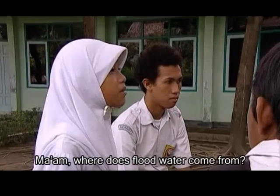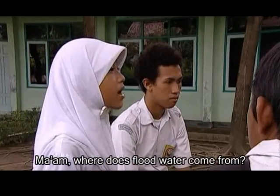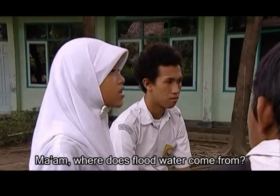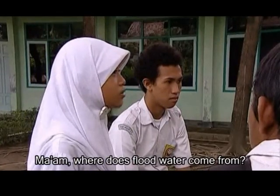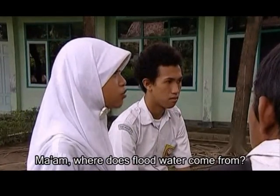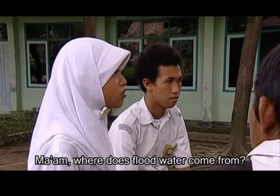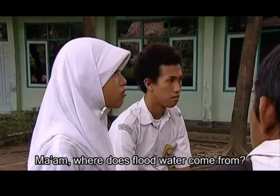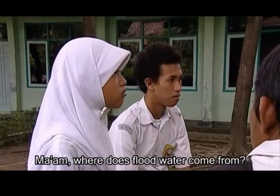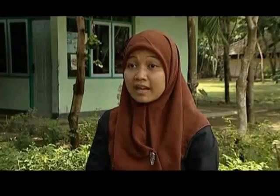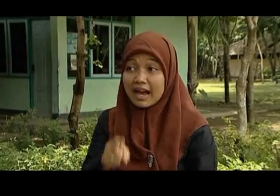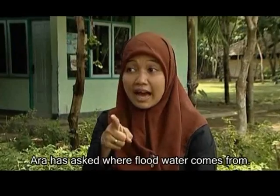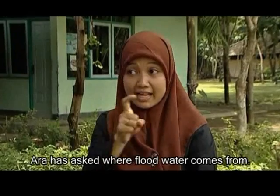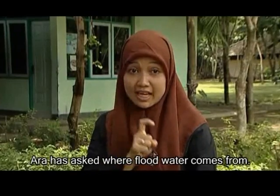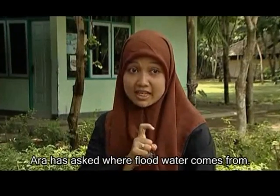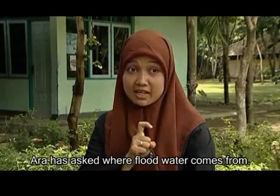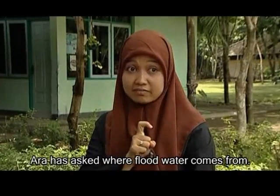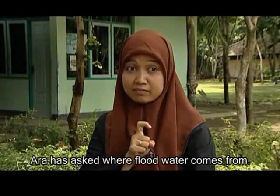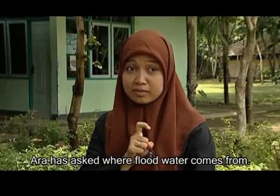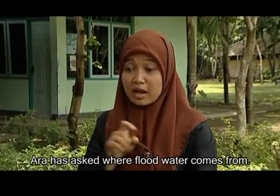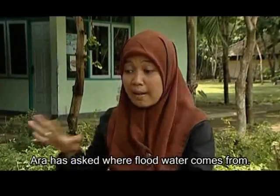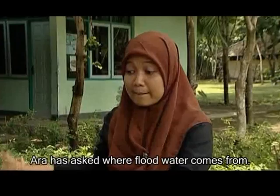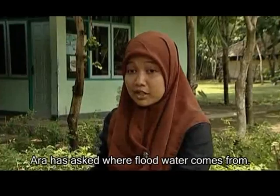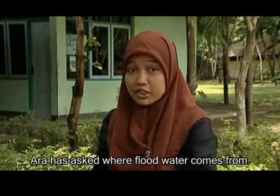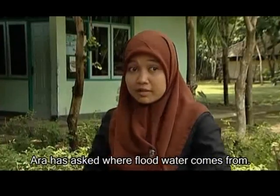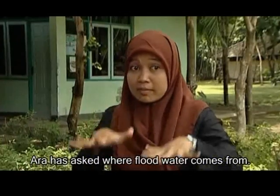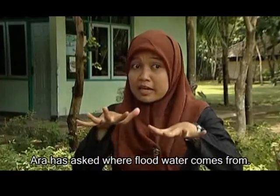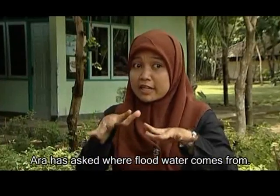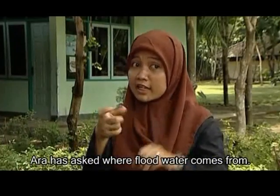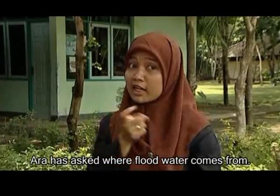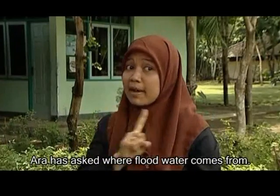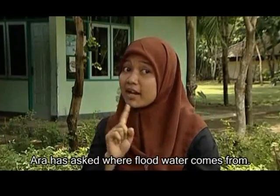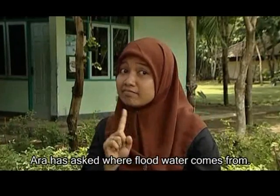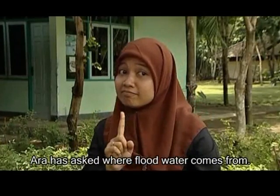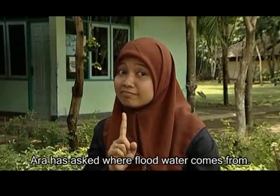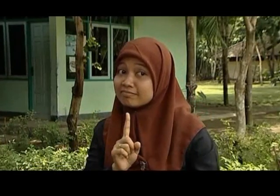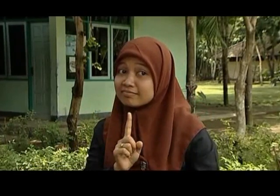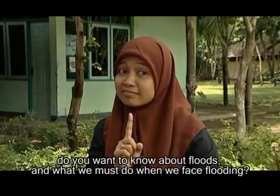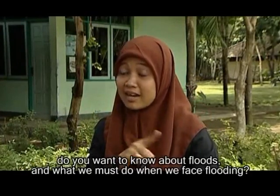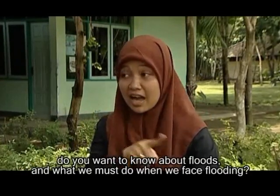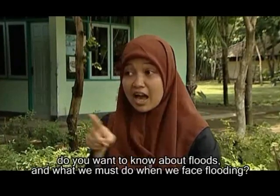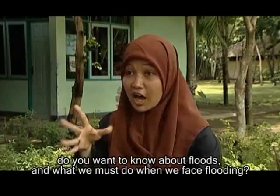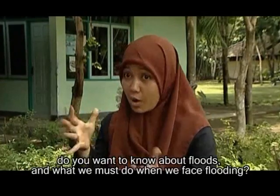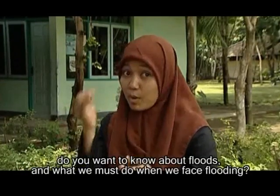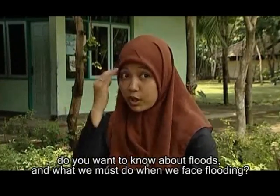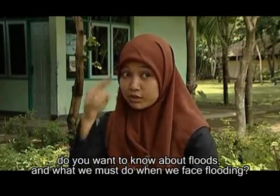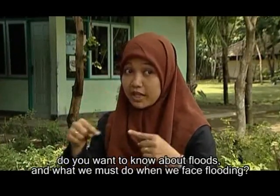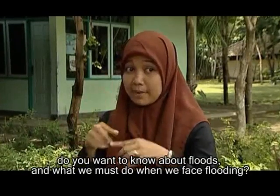mana sih, Bu? Ara tanya, banjir datang dari mana? Kau mau tahu tentang